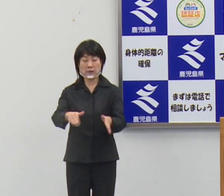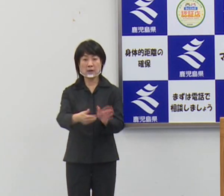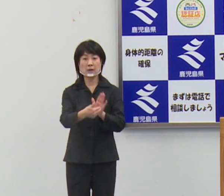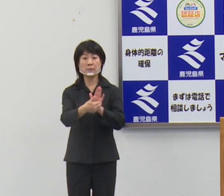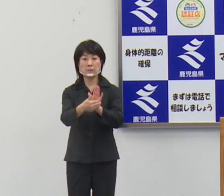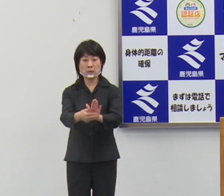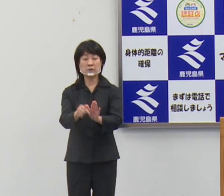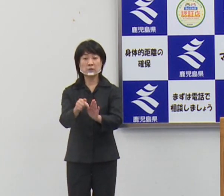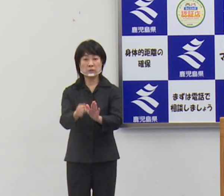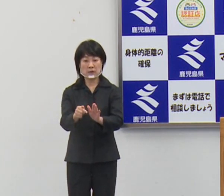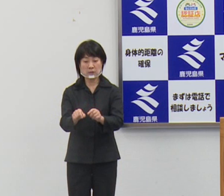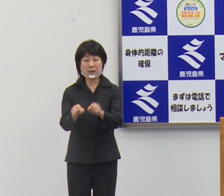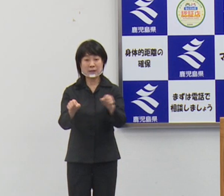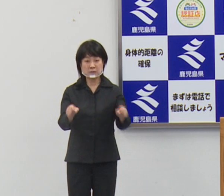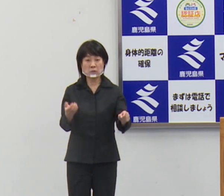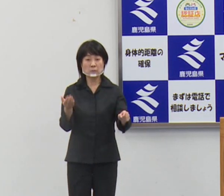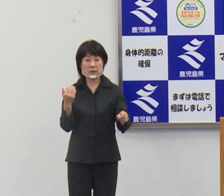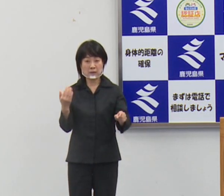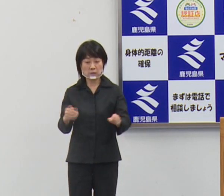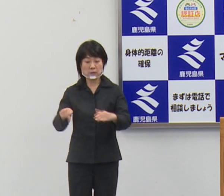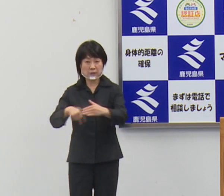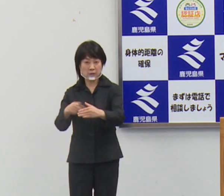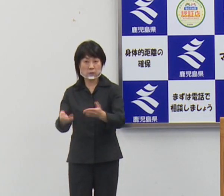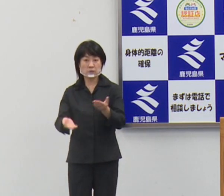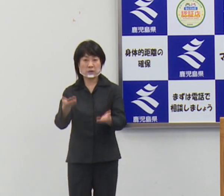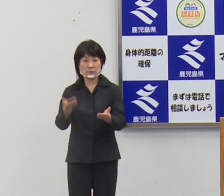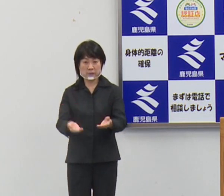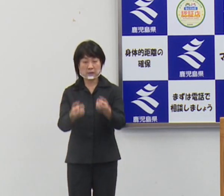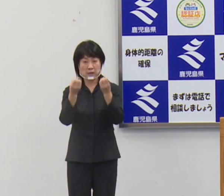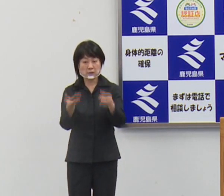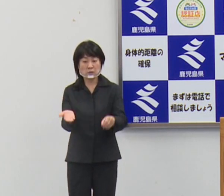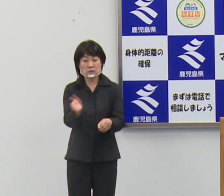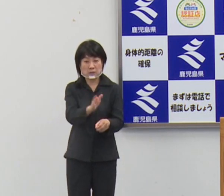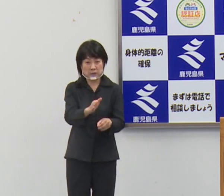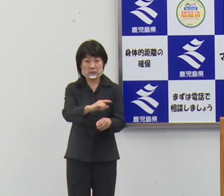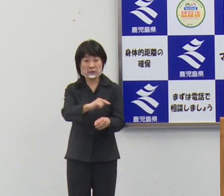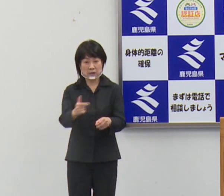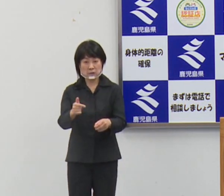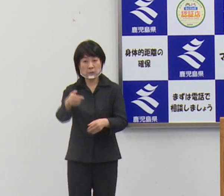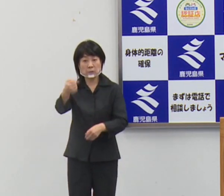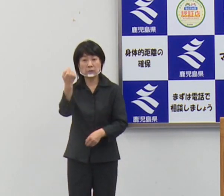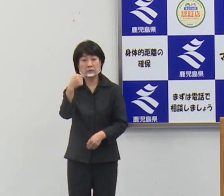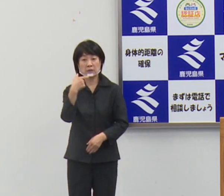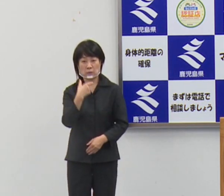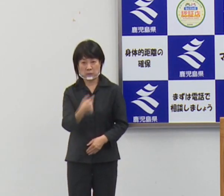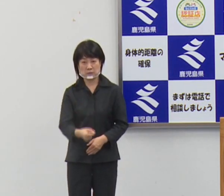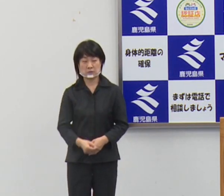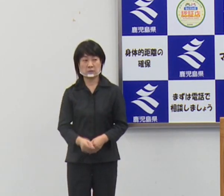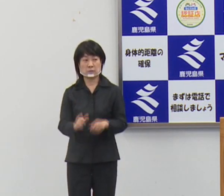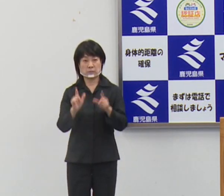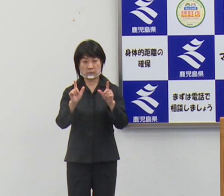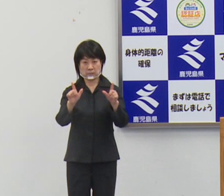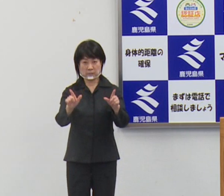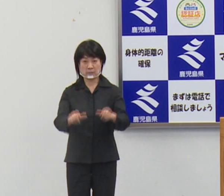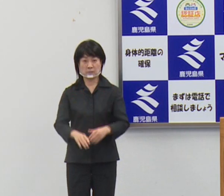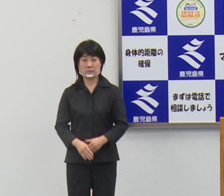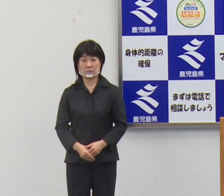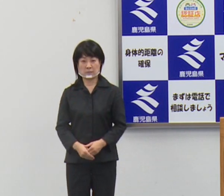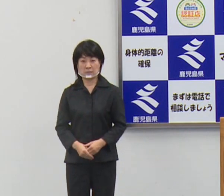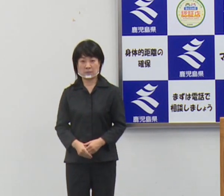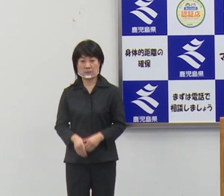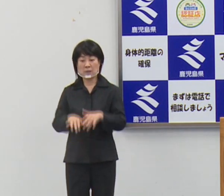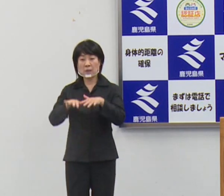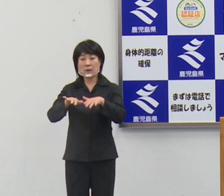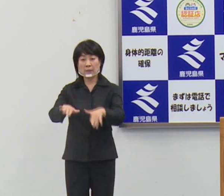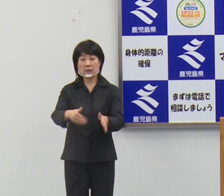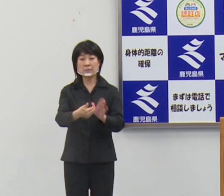長前の通知などと比べて、今回新たに加わった部分などはありますでしょうか。 まん延防